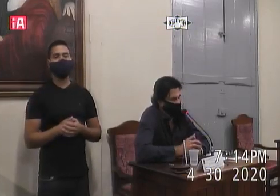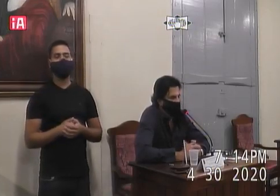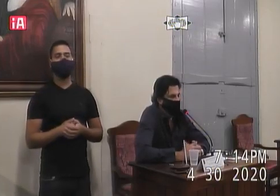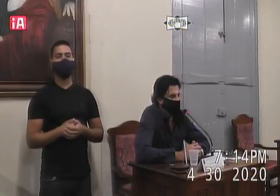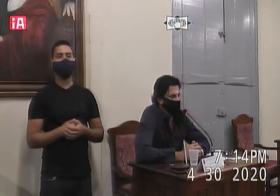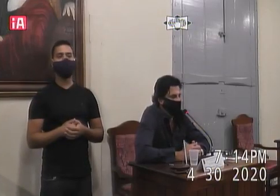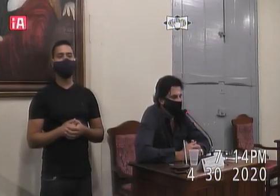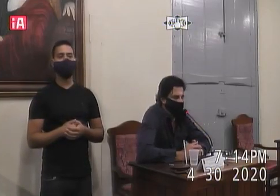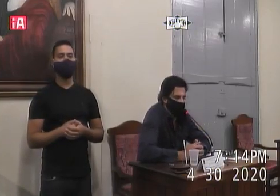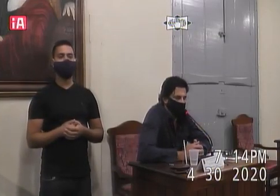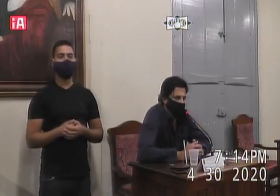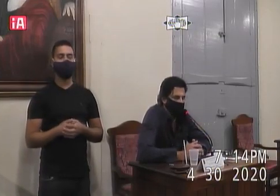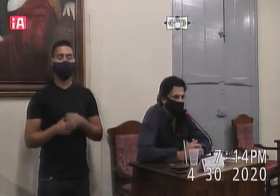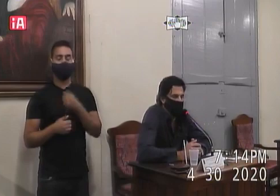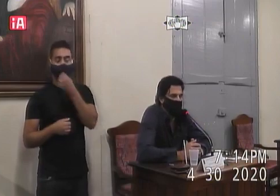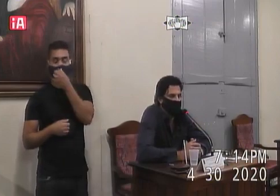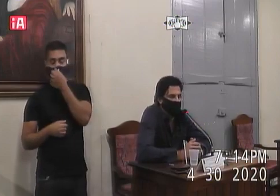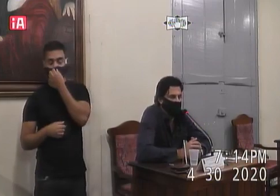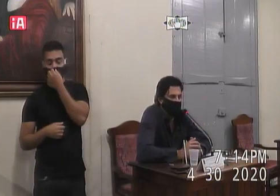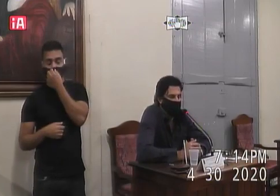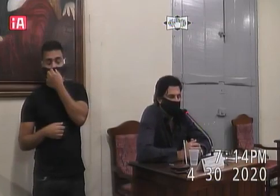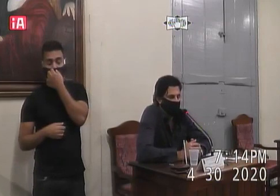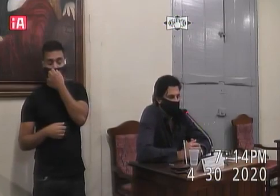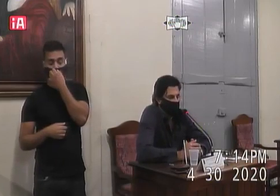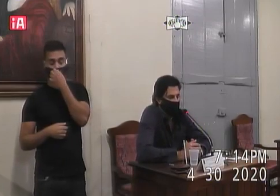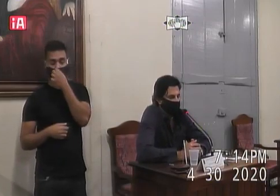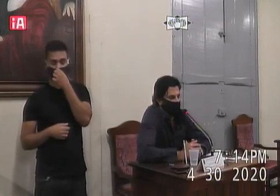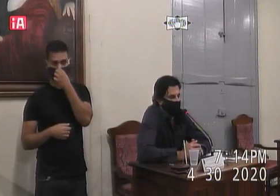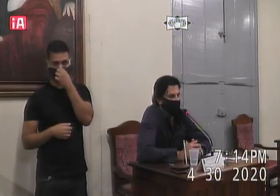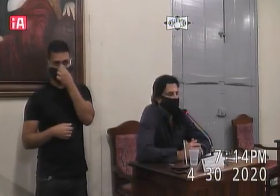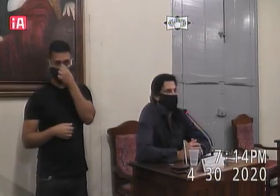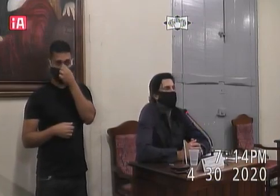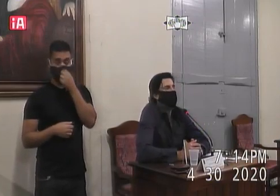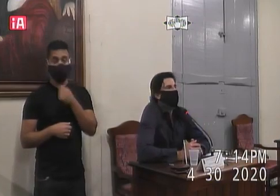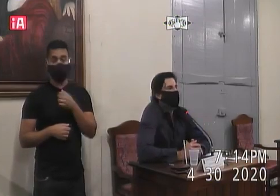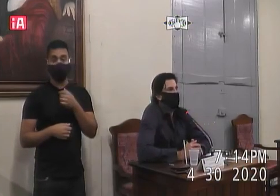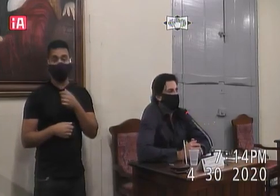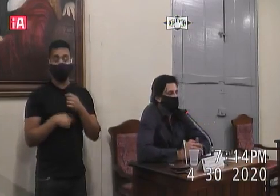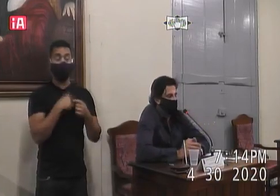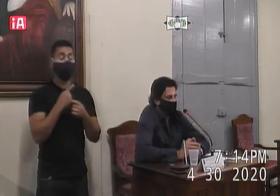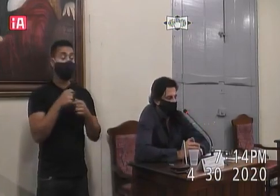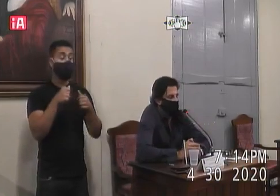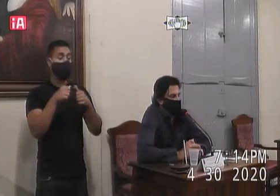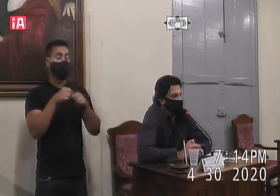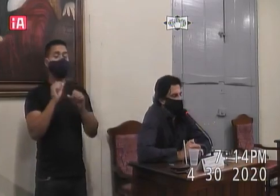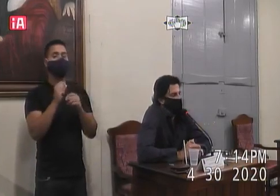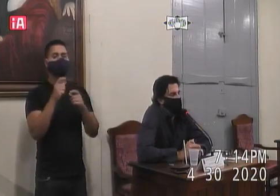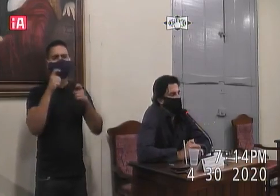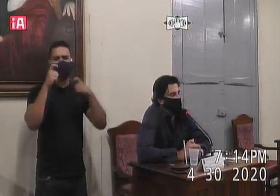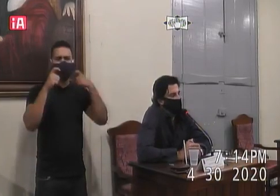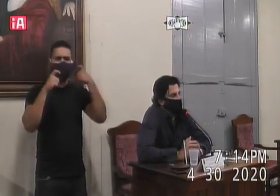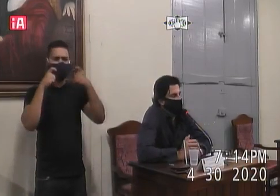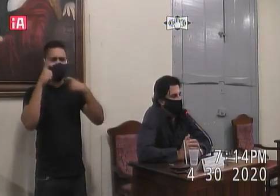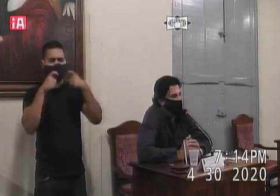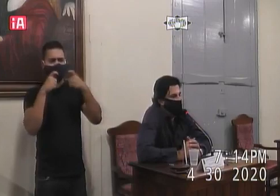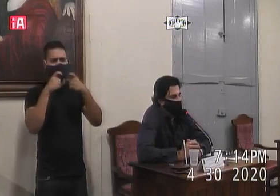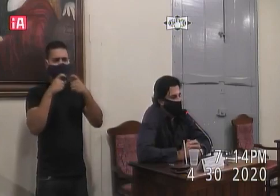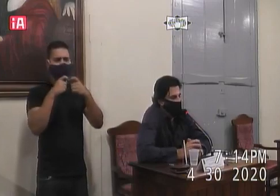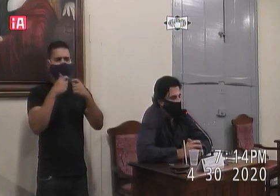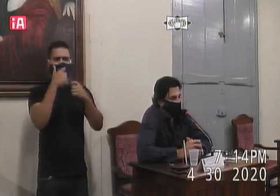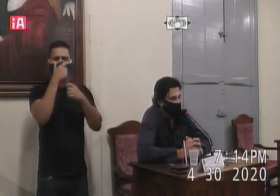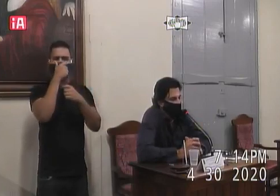A gente fica muito preocupado com essas aglomerações. Então, a gente vem pedir